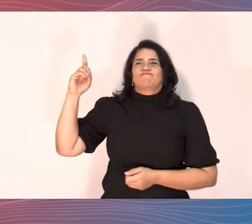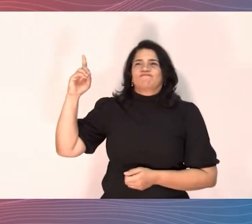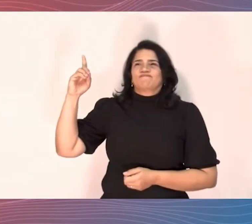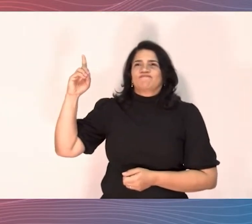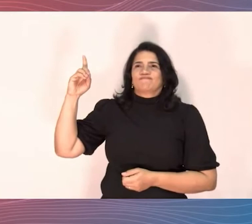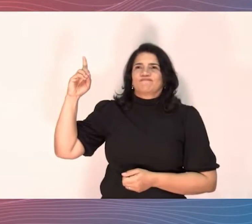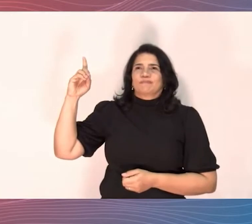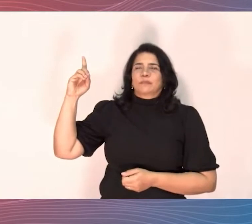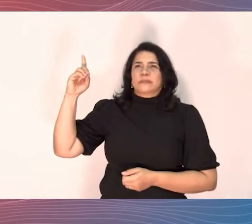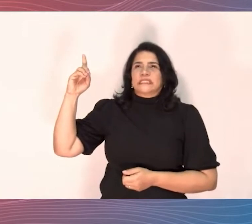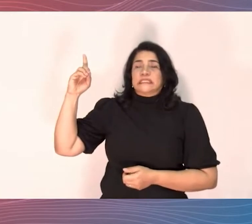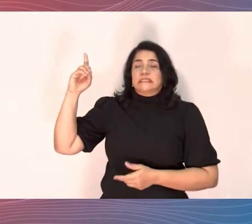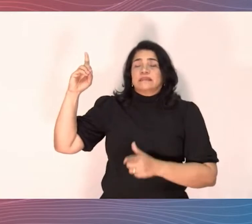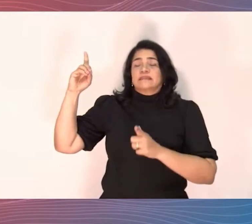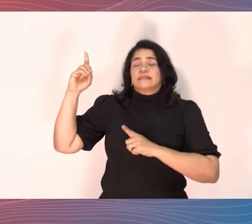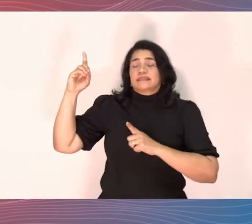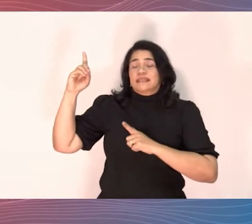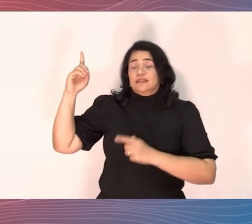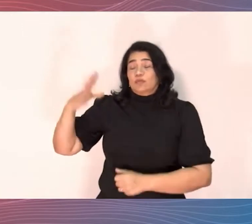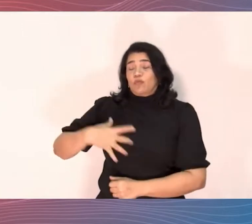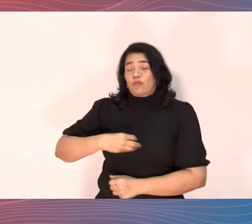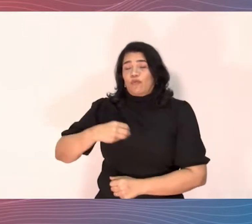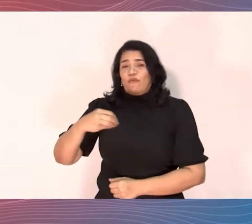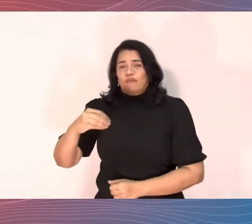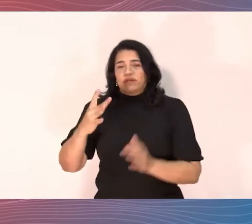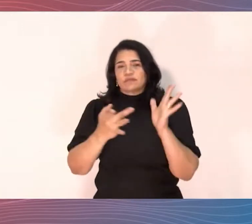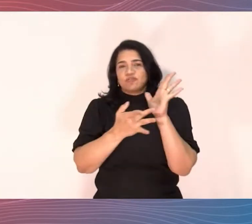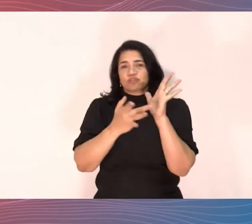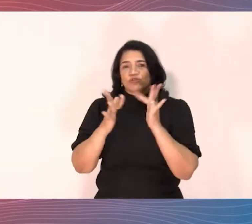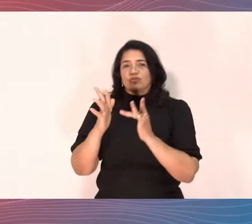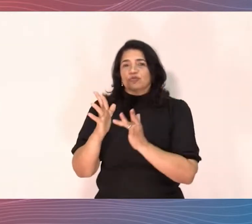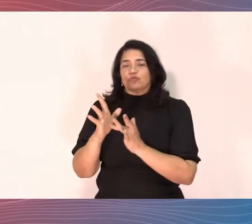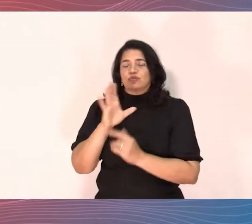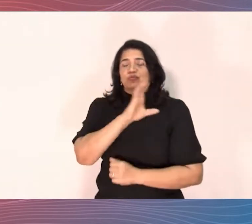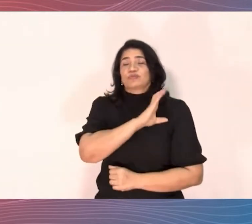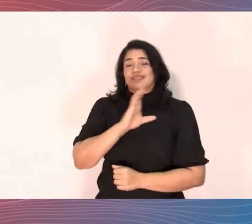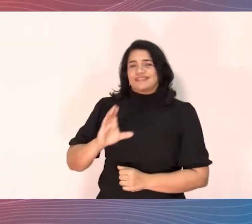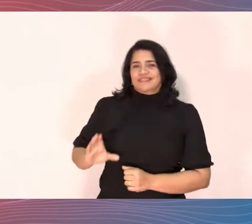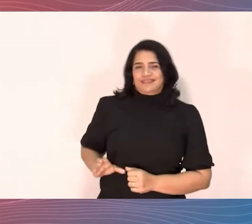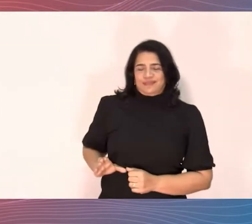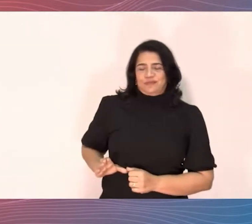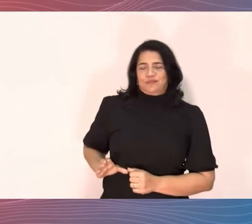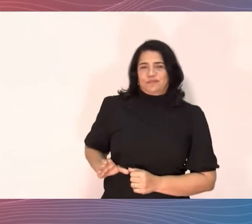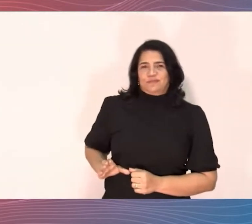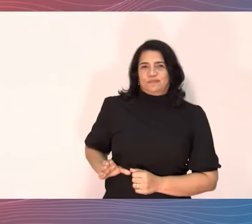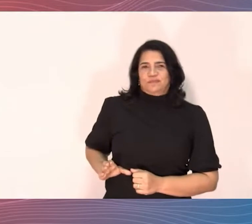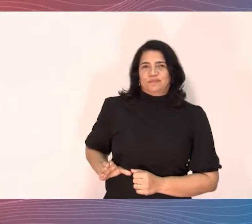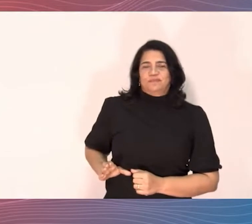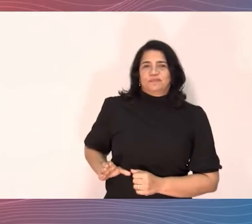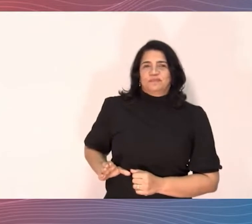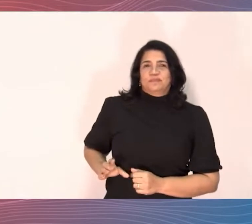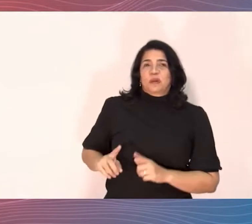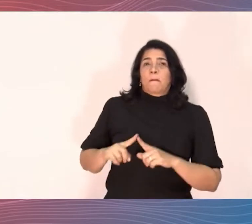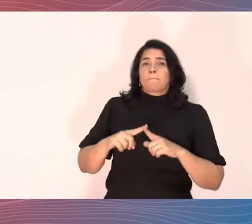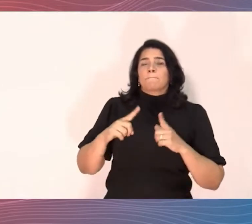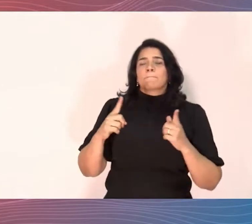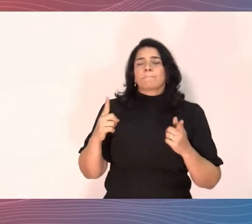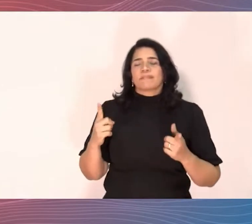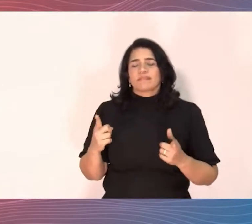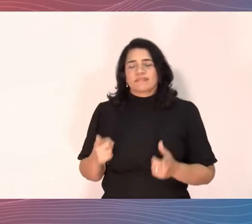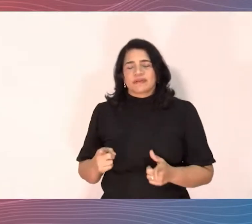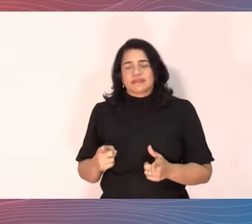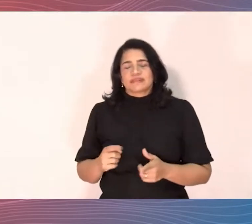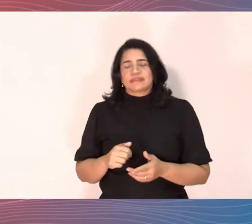Nicodemos: importa-te nascer de novo, nascer lá do alto. Quem nasce da carne continua sendo